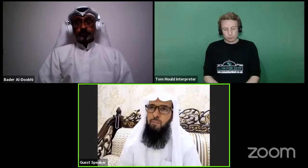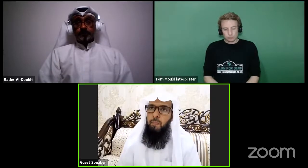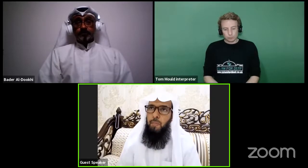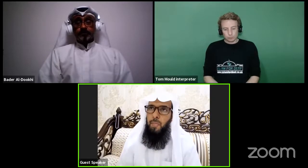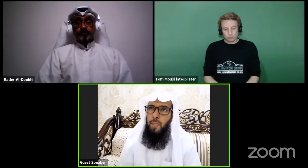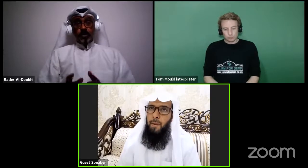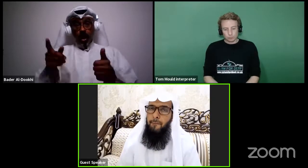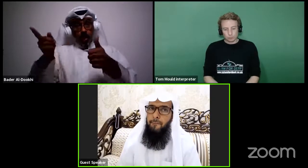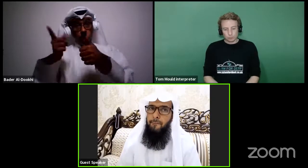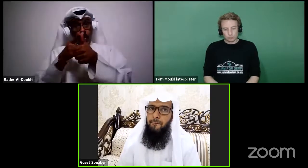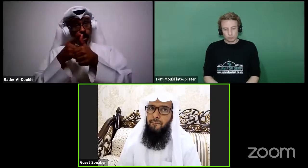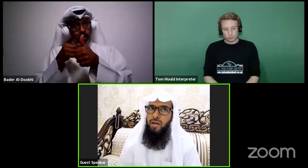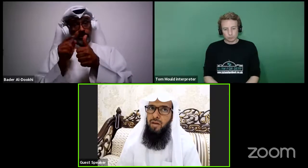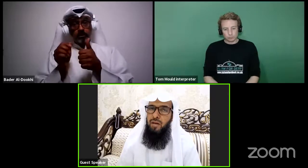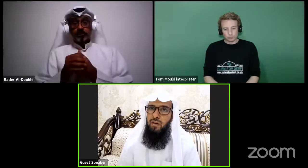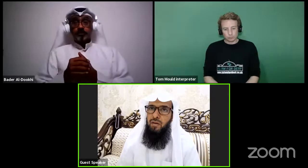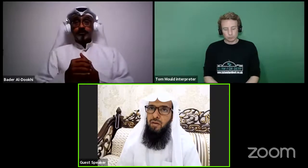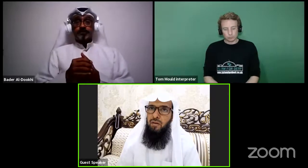فأولا